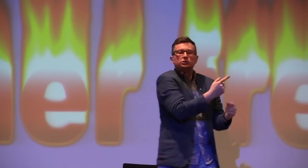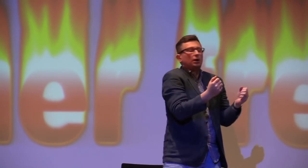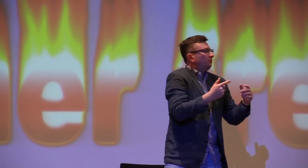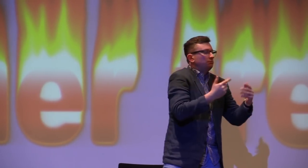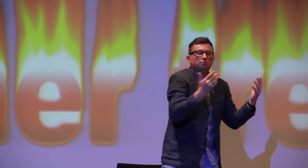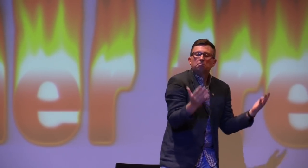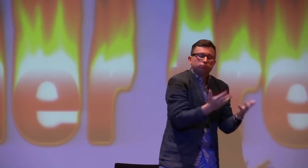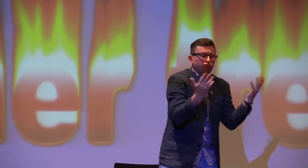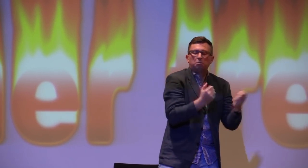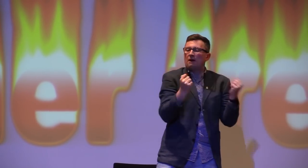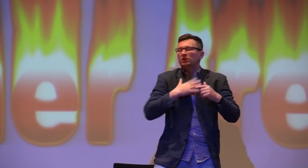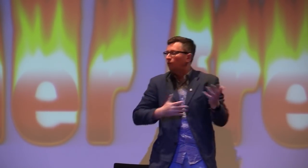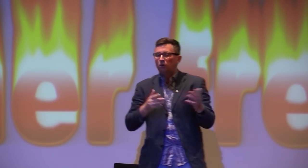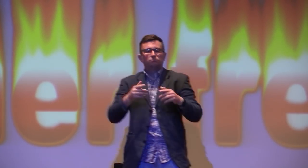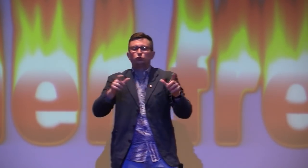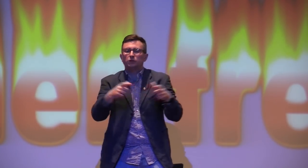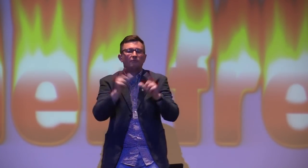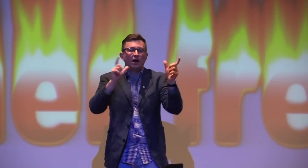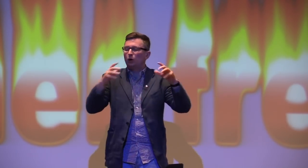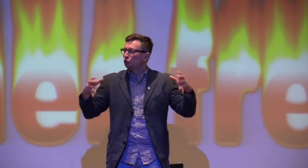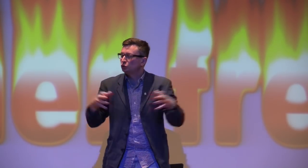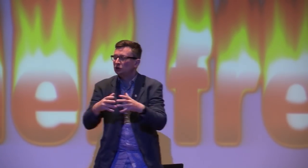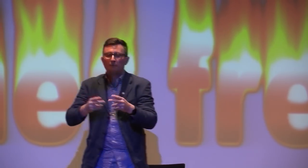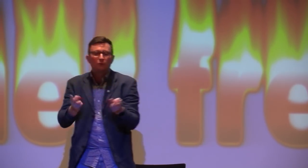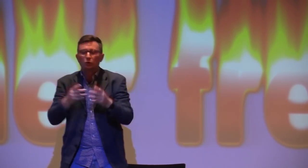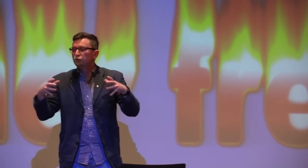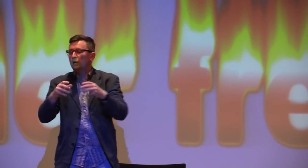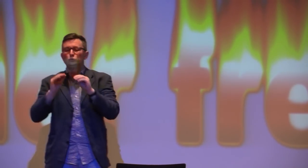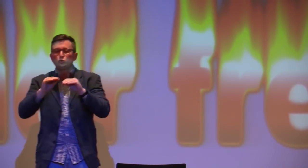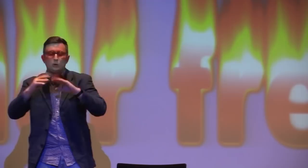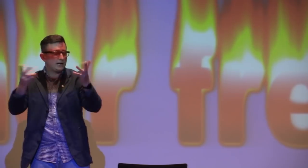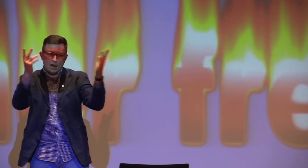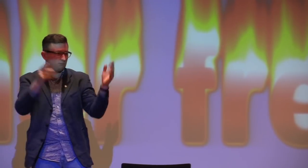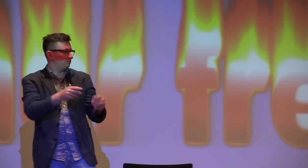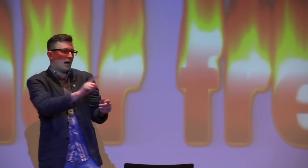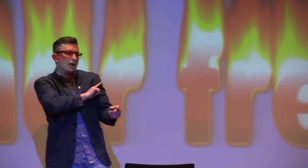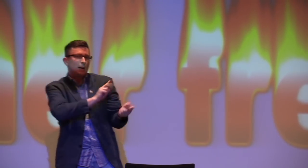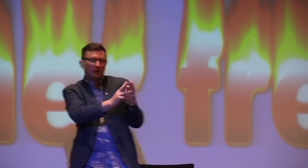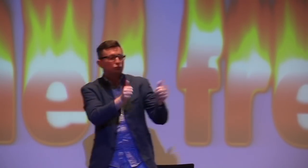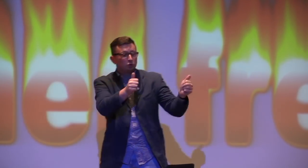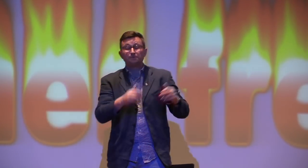Angebote stellen kann, ob man Coaching machen kann oder was auch immer. Ob, egal in welcher Form man